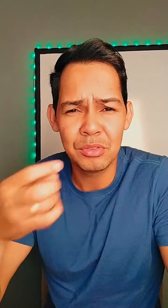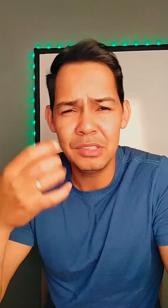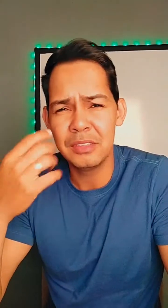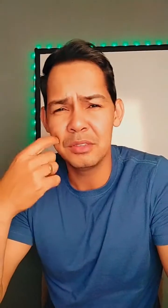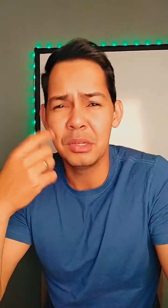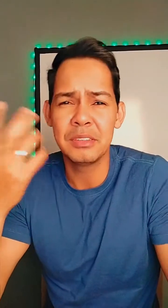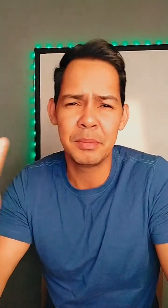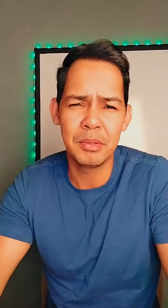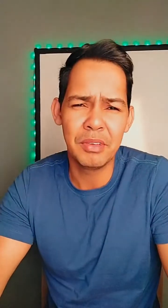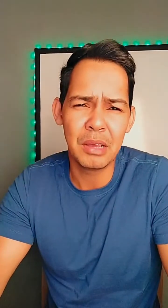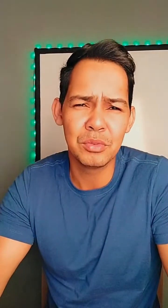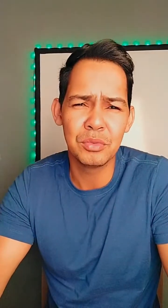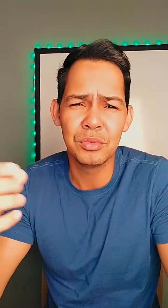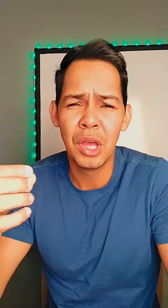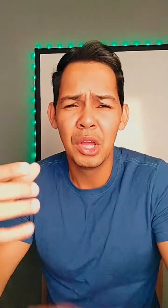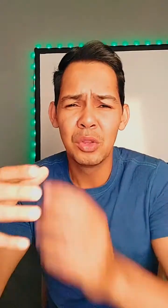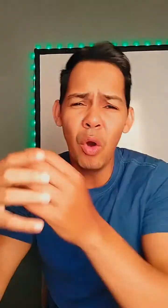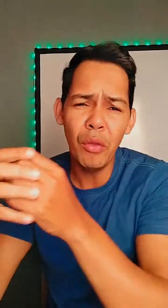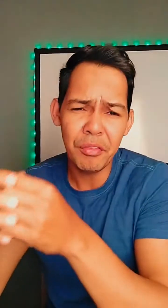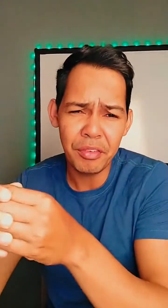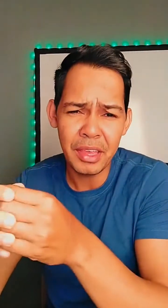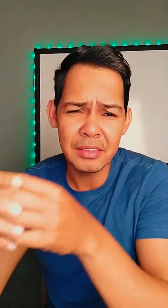ter segurança para poder falar com surdo. Toda vez